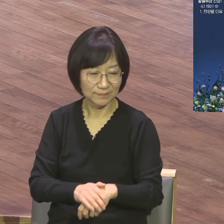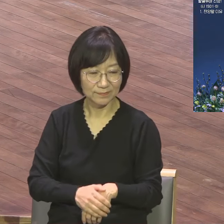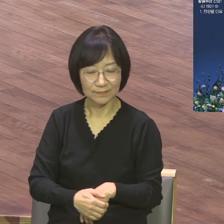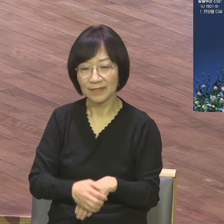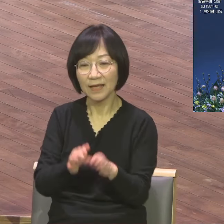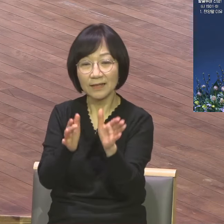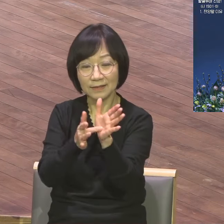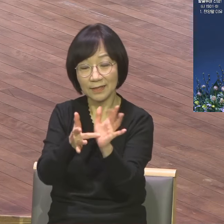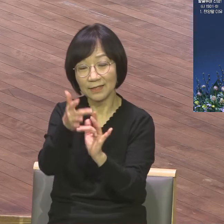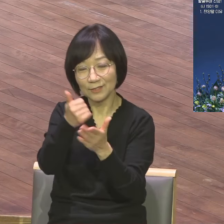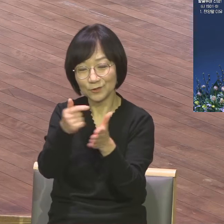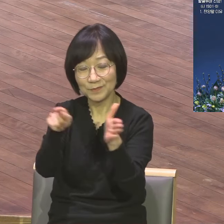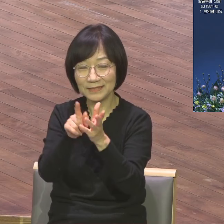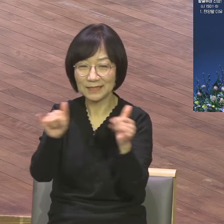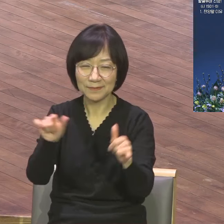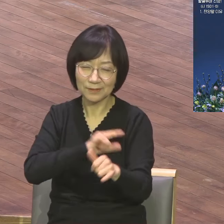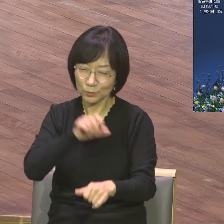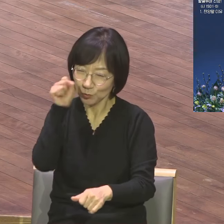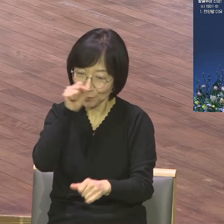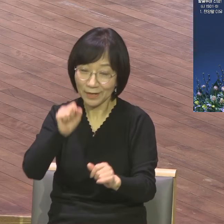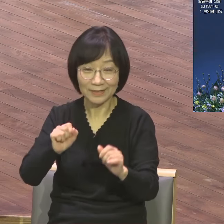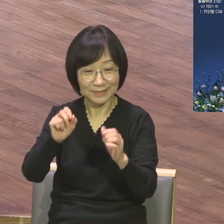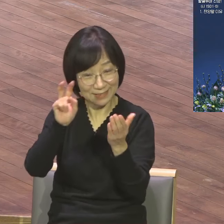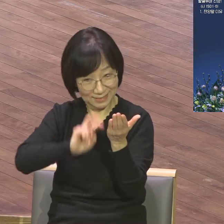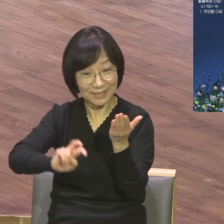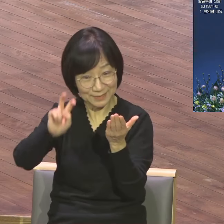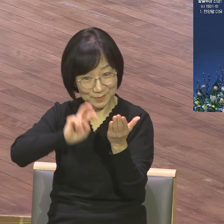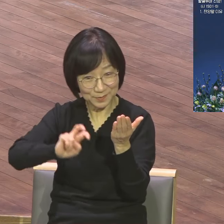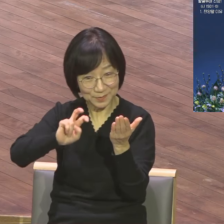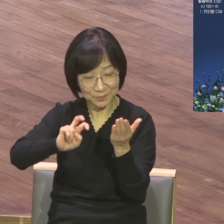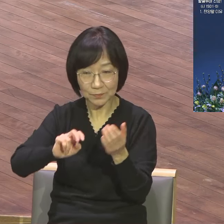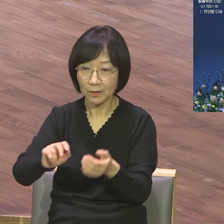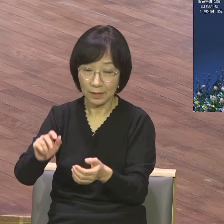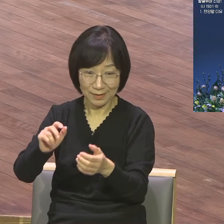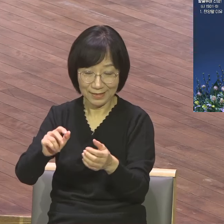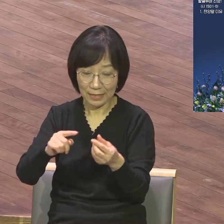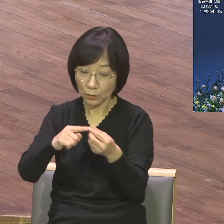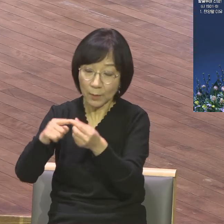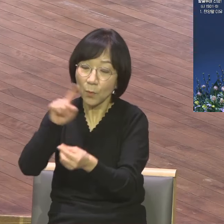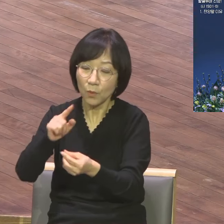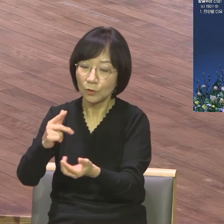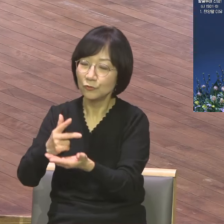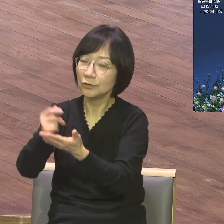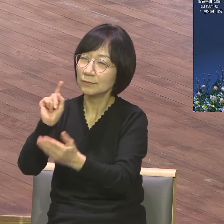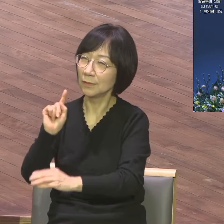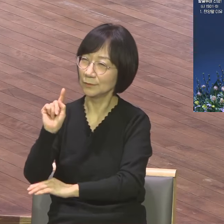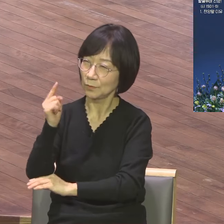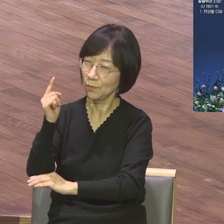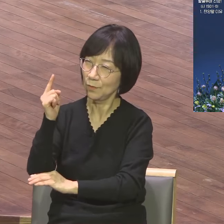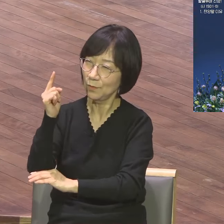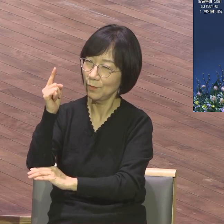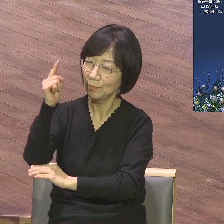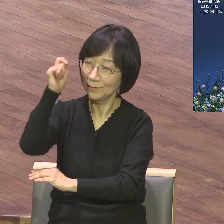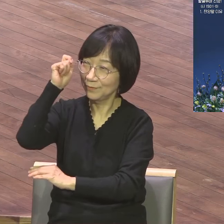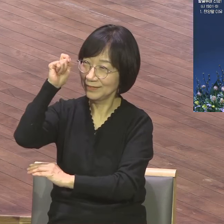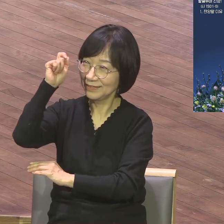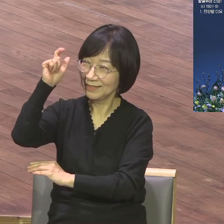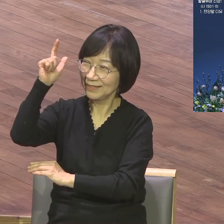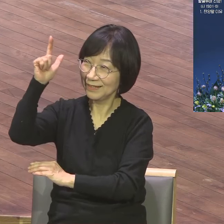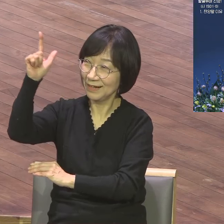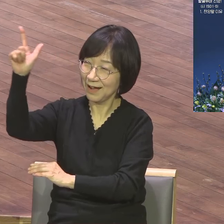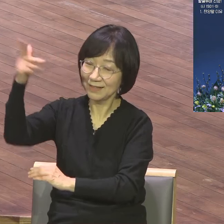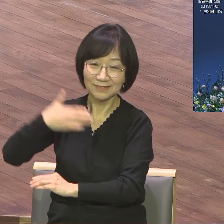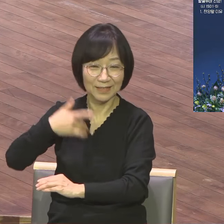애창 찬송이었어요. 주님의 높고 위대하심을 찬양하는 찬송가예요.